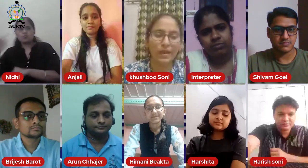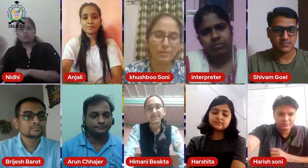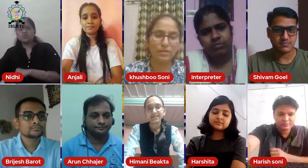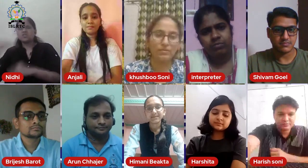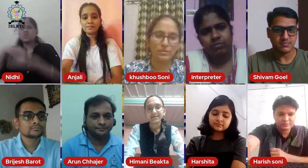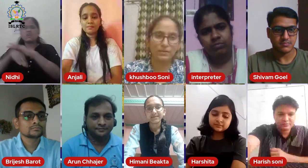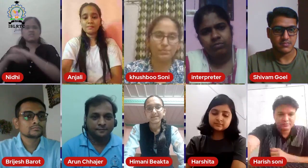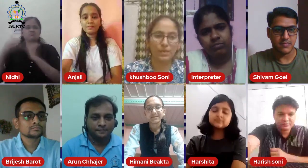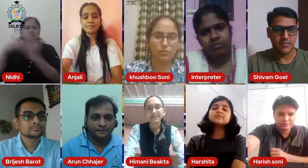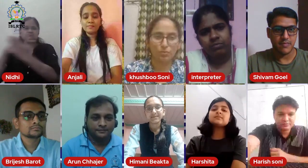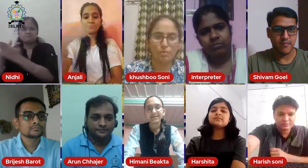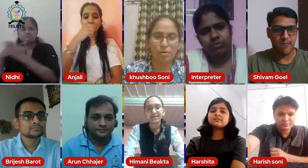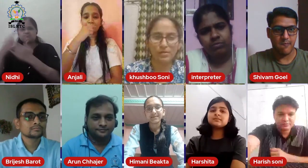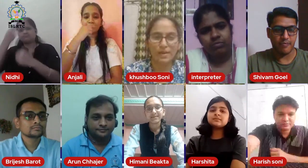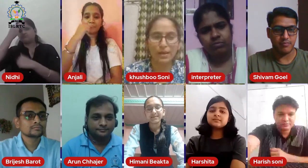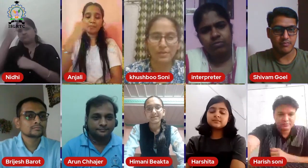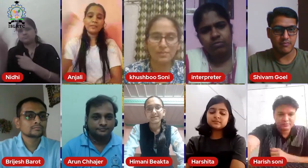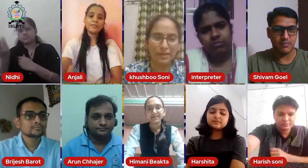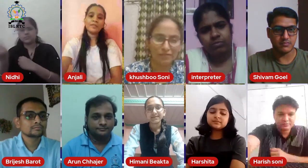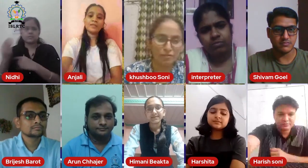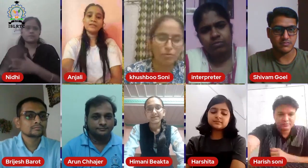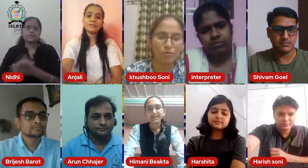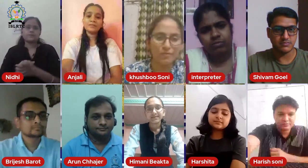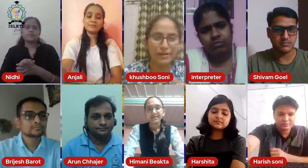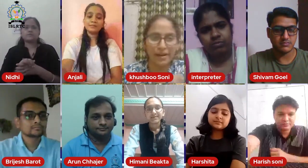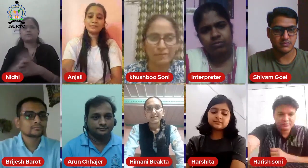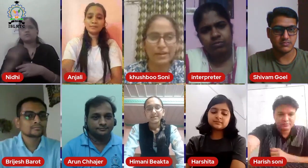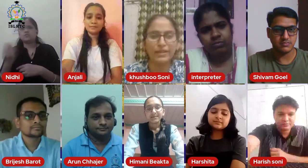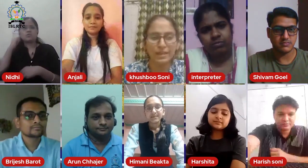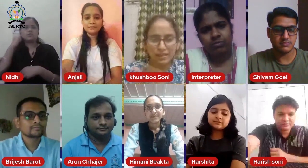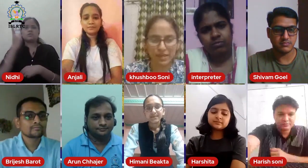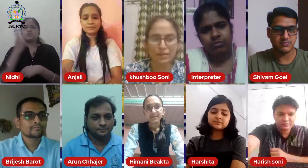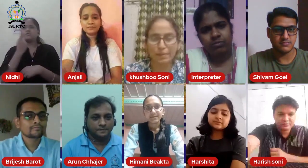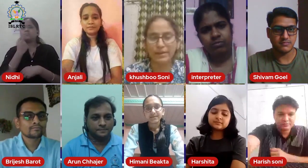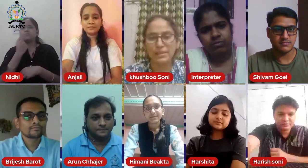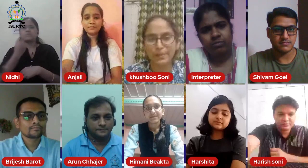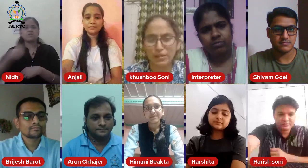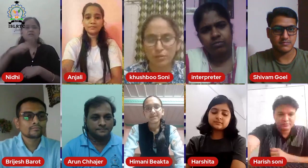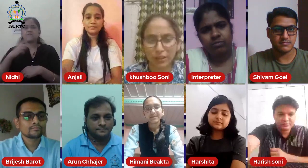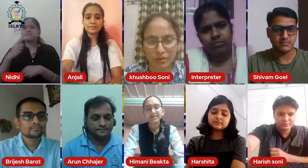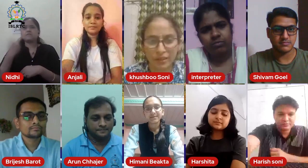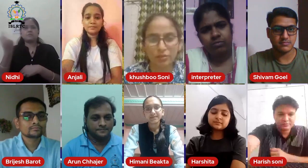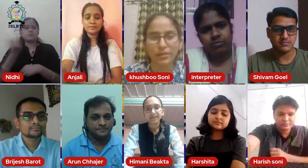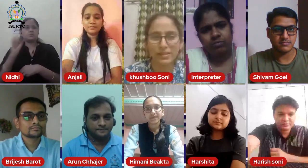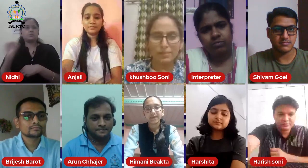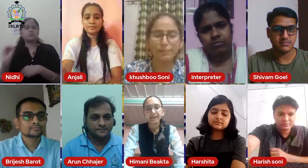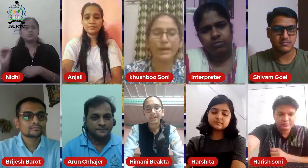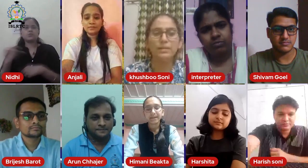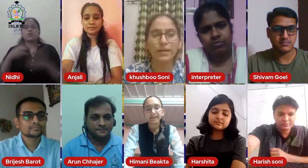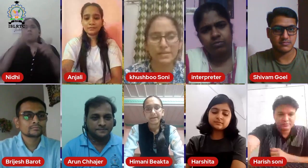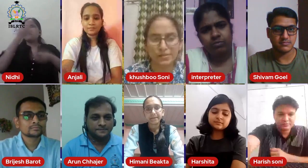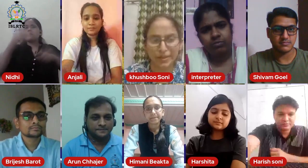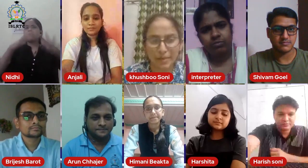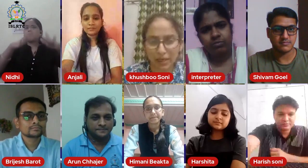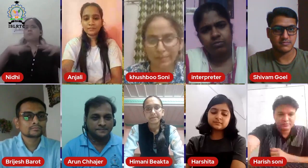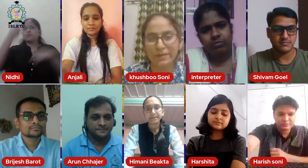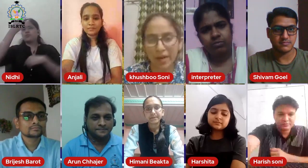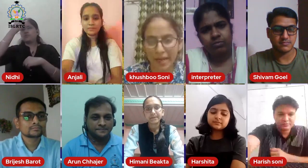हैं, मतलब वो बहुत ज्यादा मतलब डेस्क लोगों को ड्रेस फ्रेंडली नहीं है, ज्यादा पार्टिसिपेंट्स होते हैं तो दिक्कत होती है, इसलिए हमने पहली बार स्ट्रीम यार्ड पे ट्राई